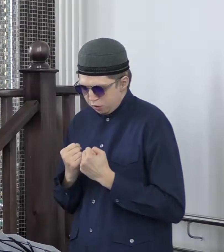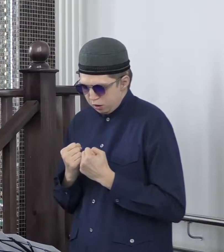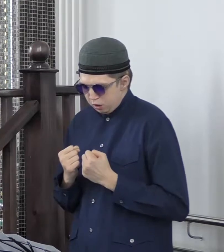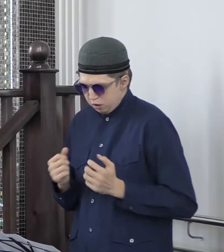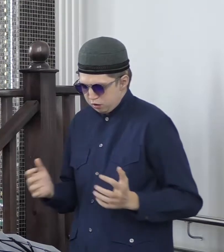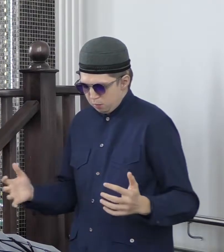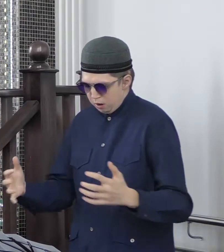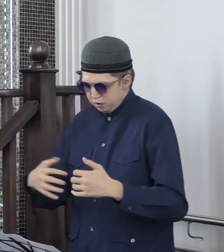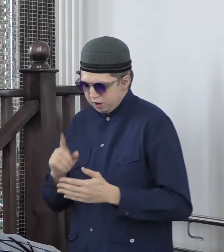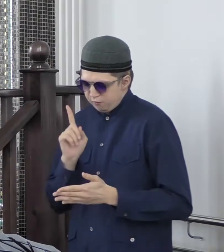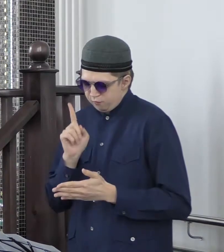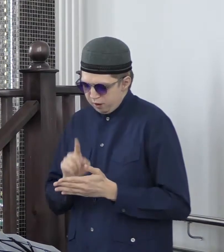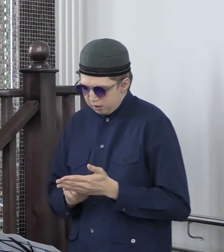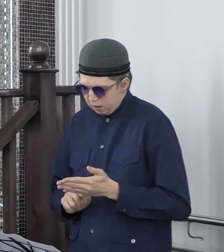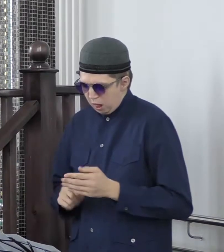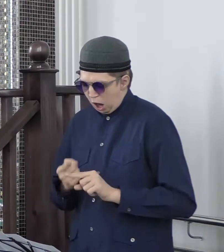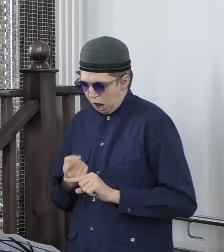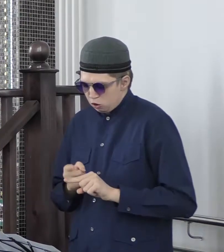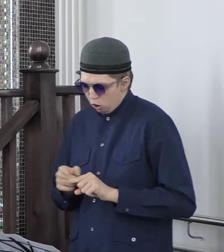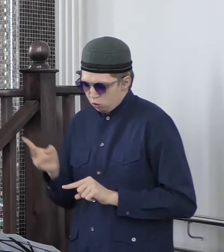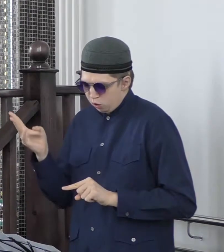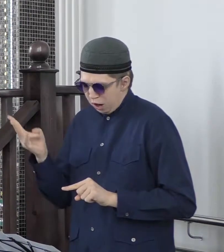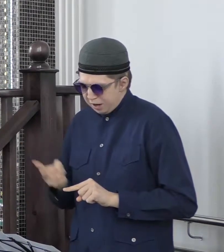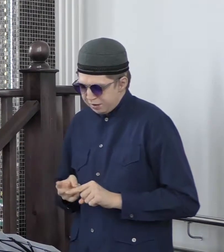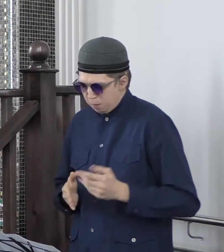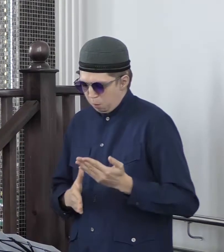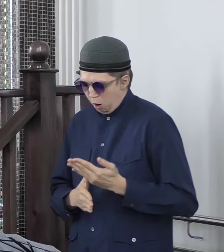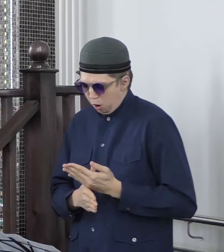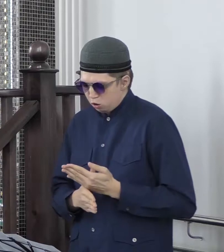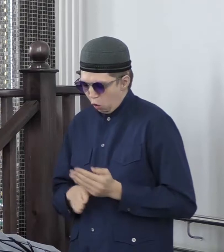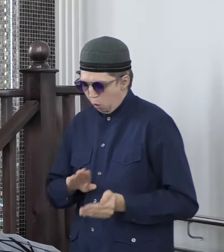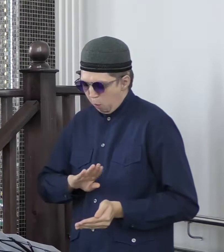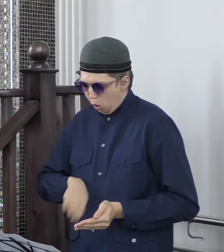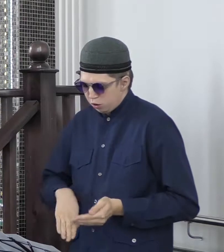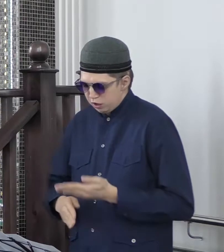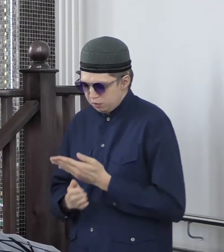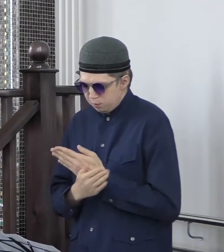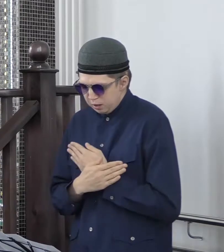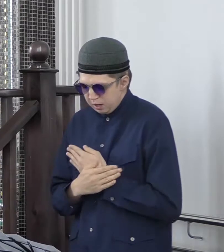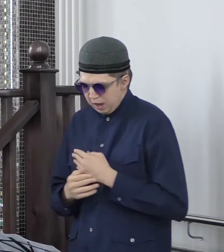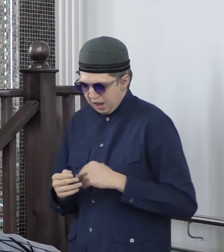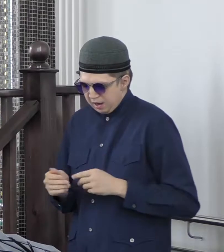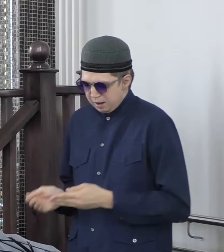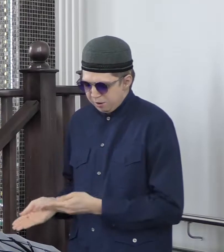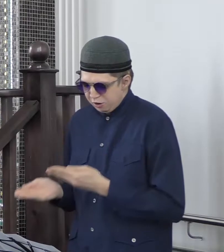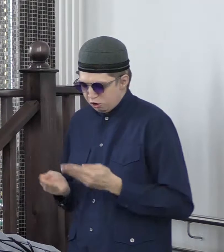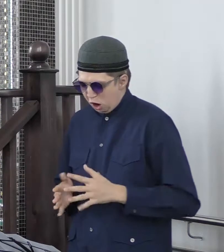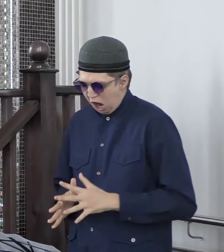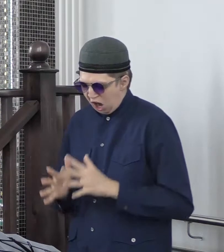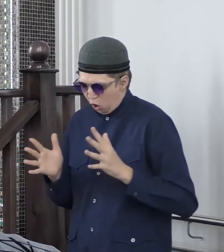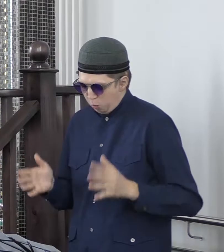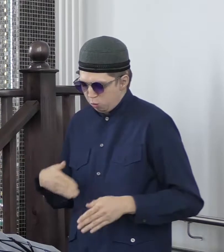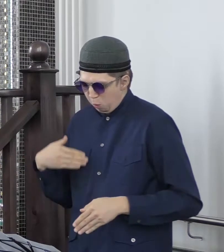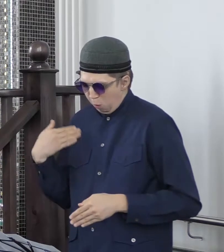رشد وخير. يعني كيان أيضا كلاش من عمل رزقي ربون شو شوي خير من البركة من كيان